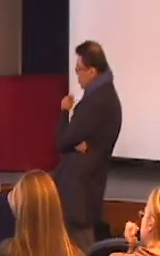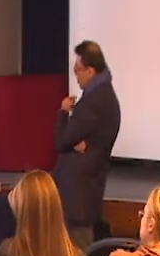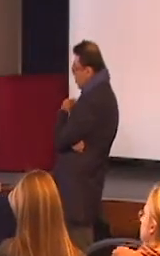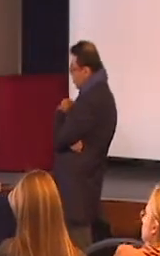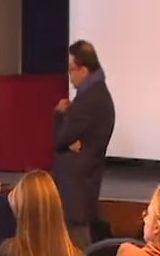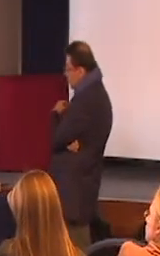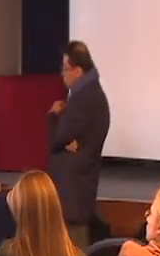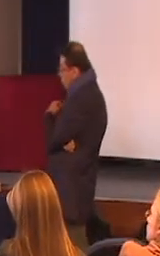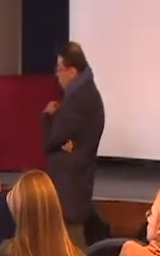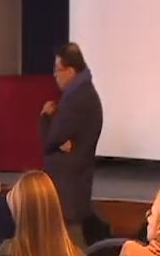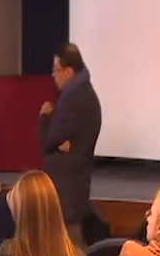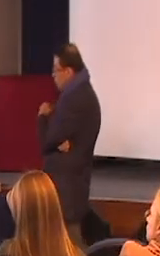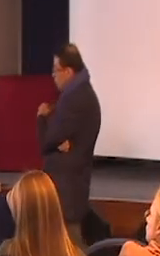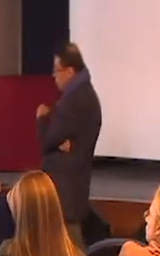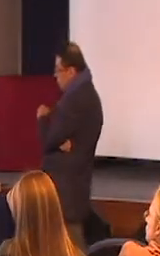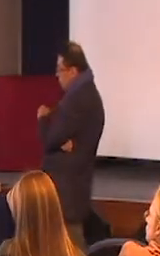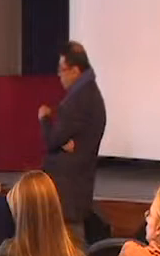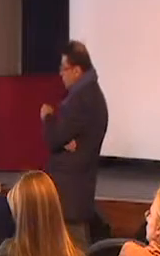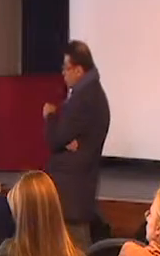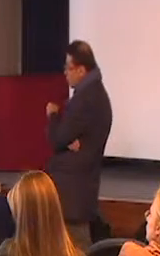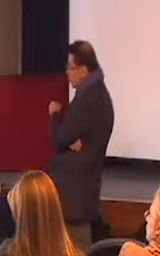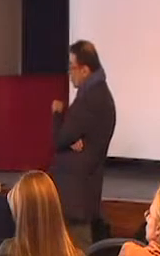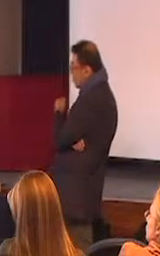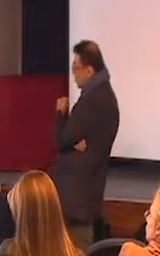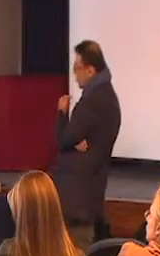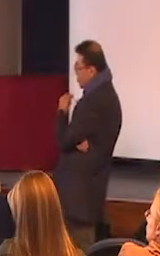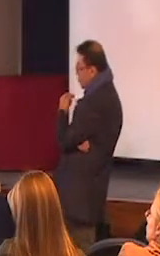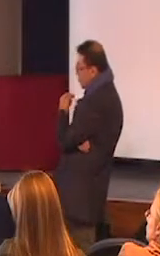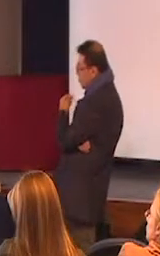con autismo. Y yo siempre he dicho eso,